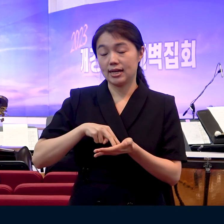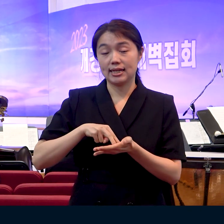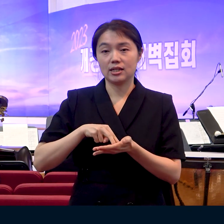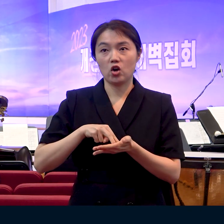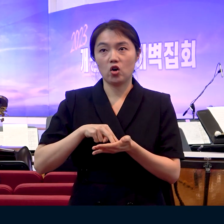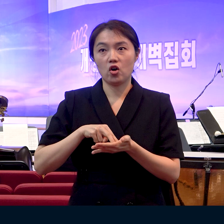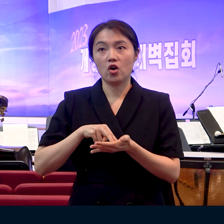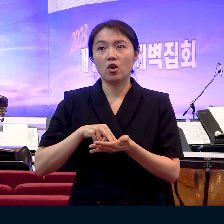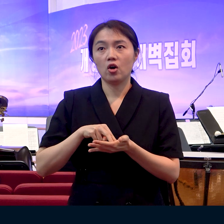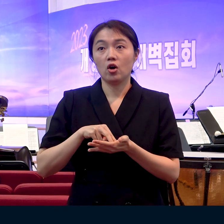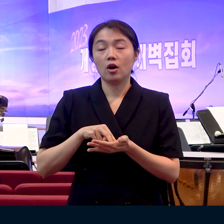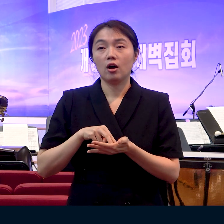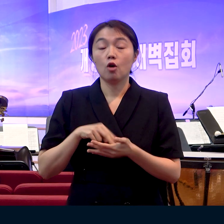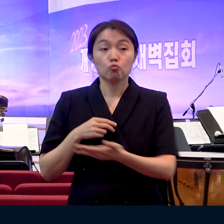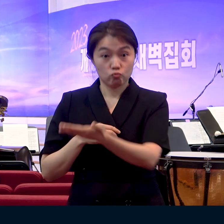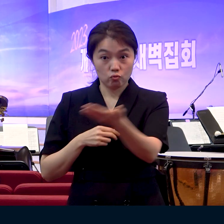우리가